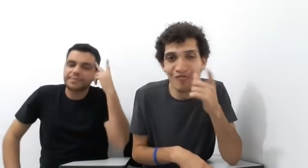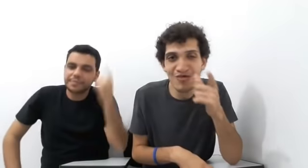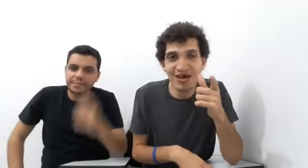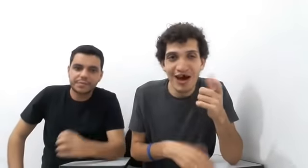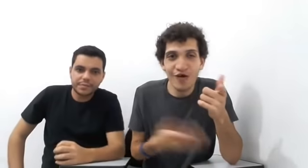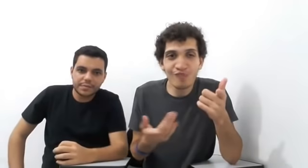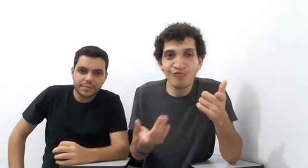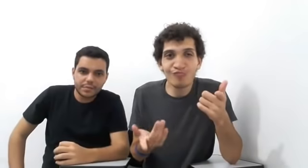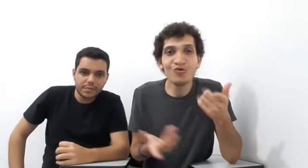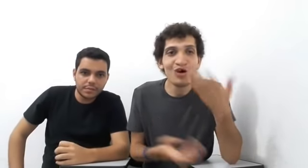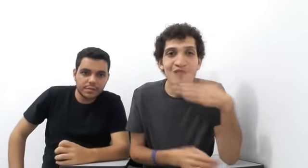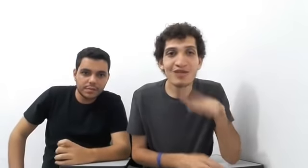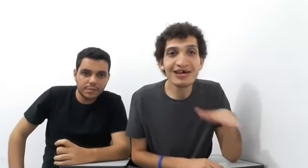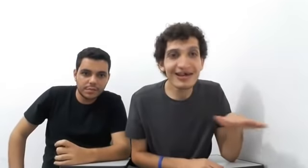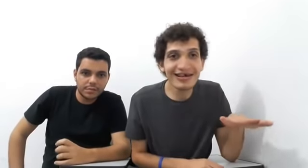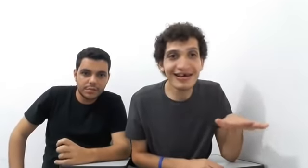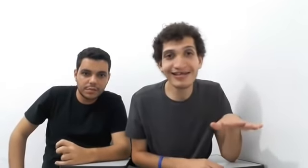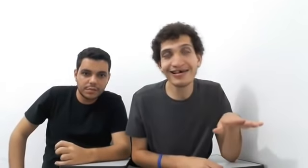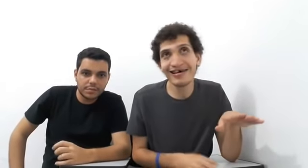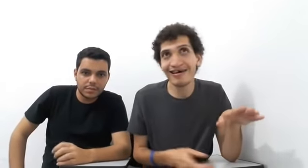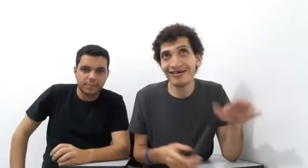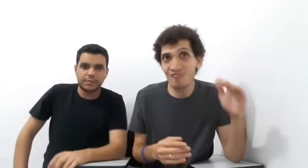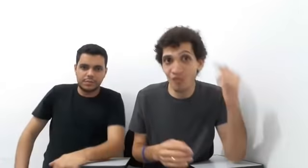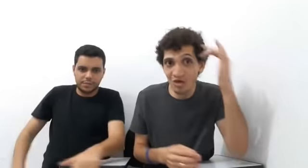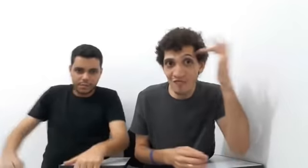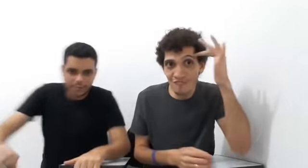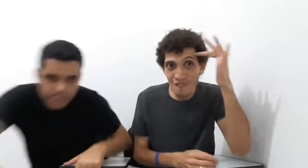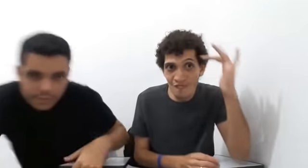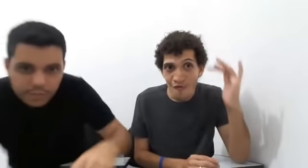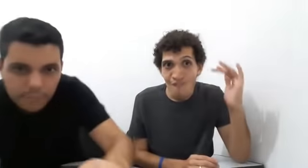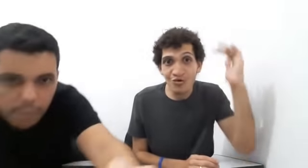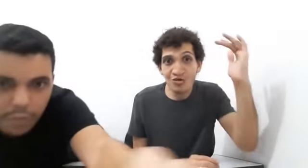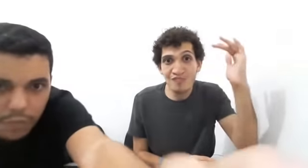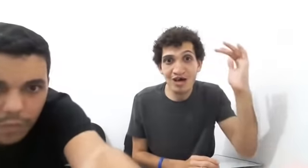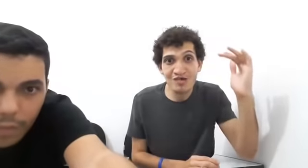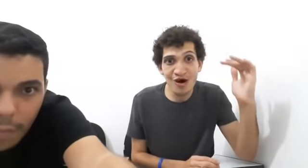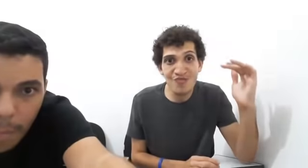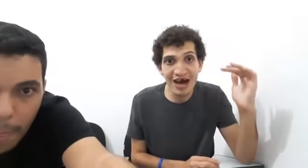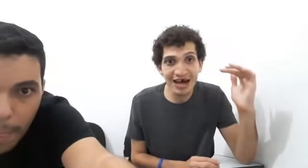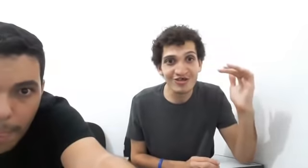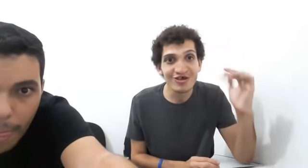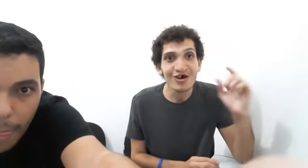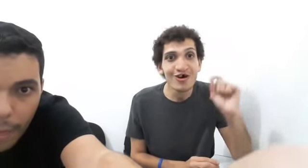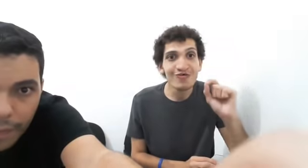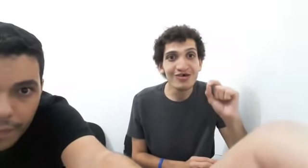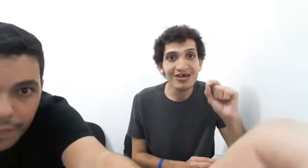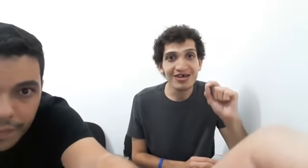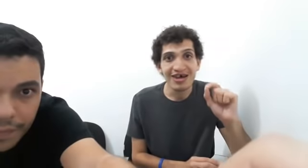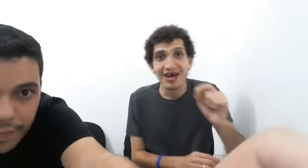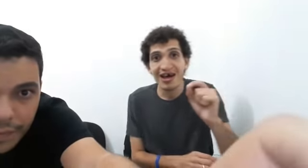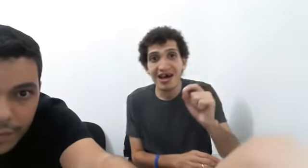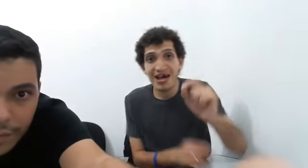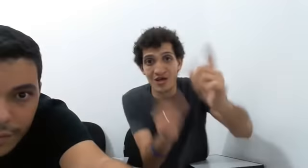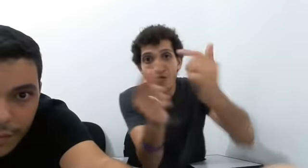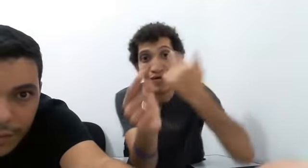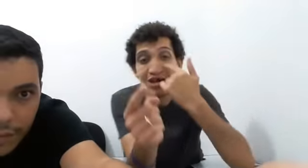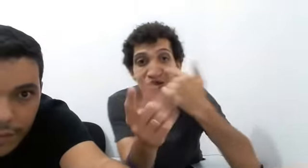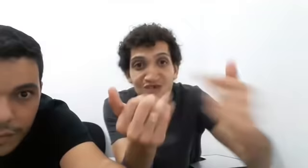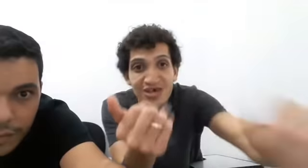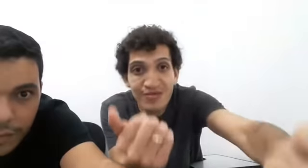quando ora para as crianças, assim, um pouquinho mais de maldade. Por quê? Eu estava querendo ver isso aqui,